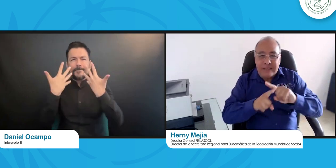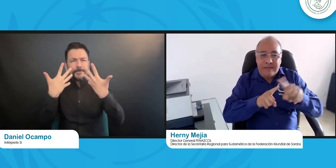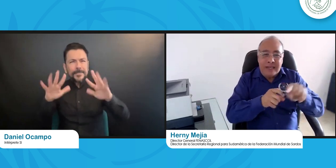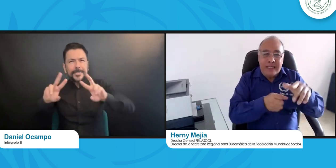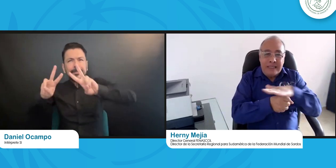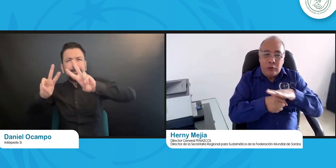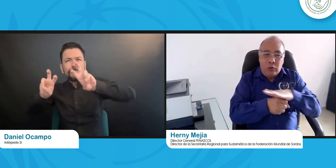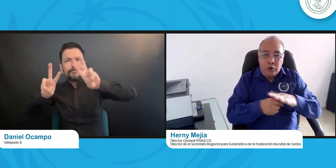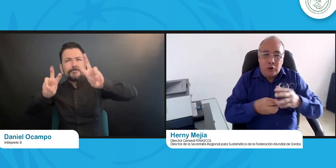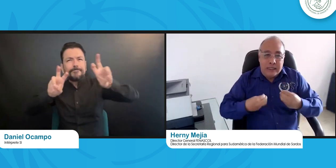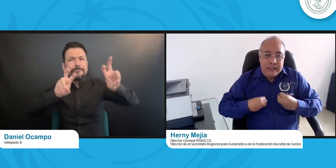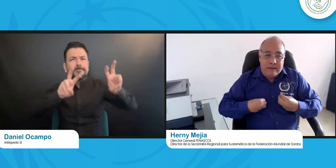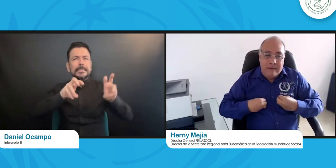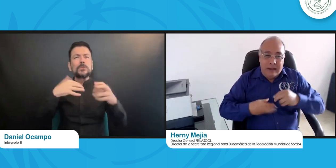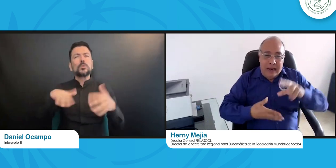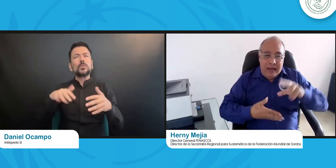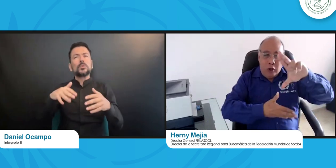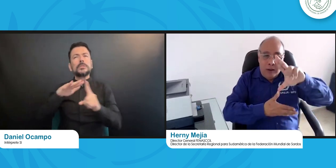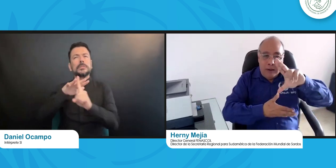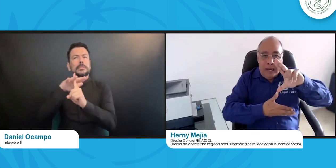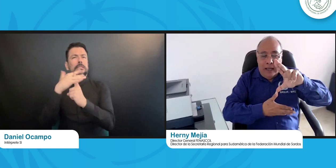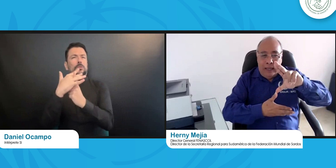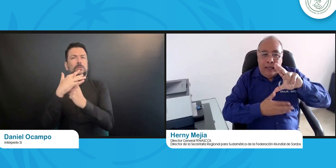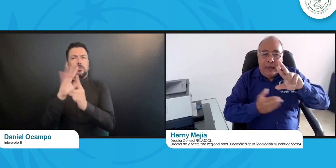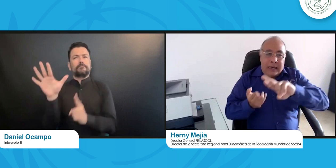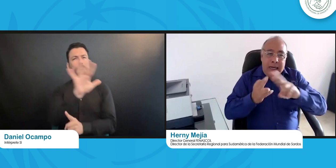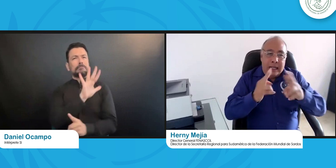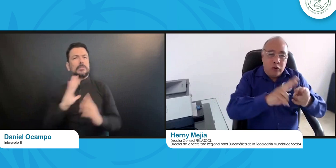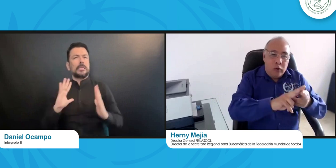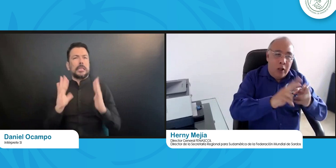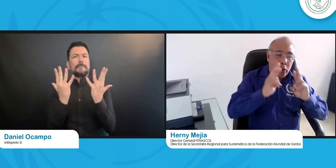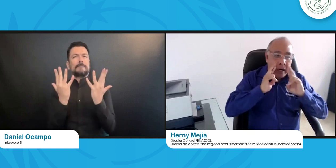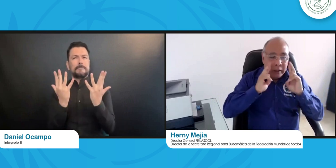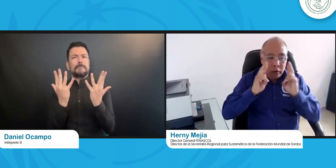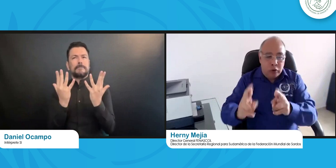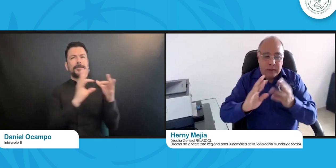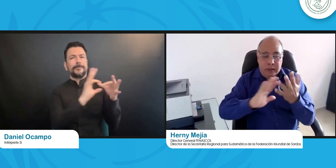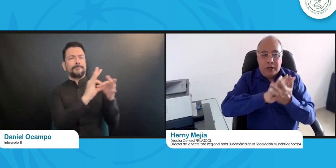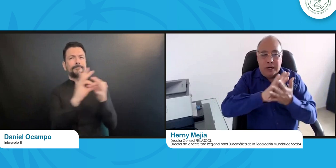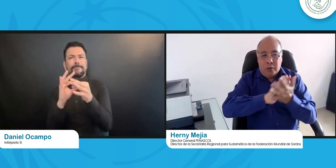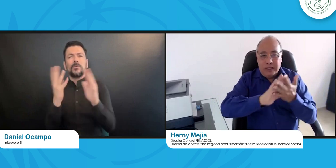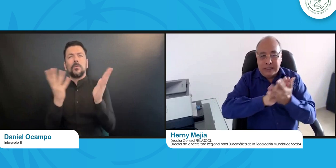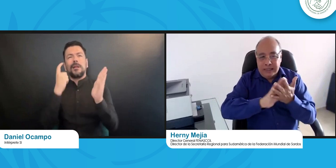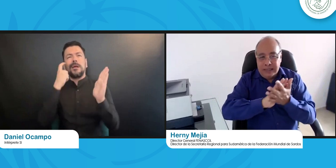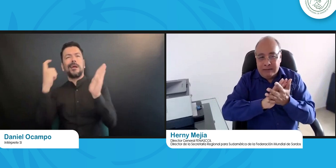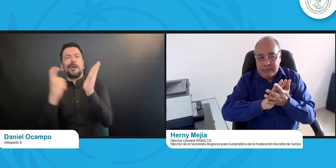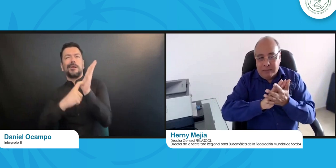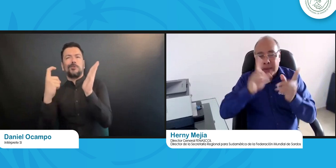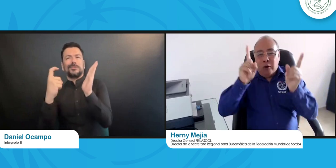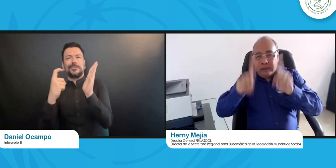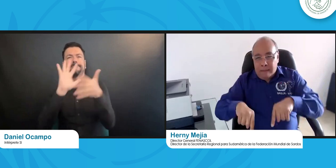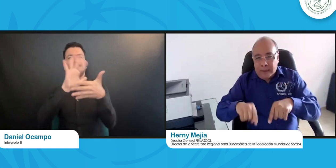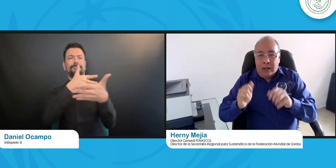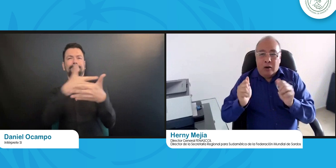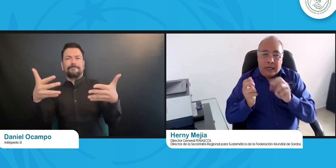latinoamericano. Anteriormente hice una pesquisa, una indagación de las experiencias en nuestro territorio frente